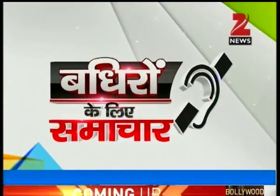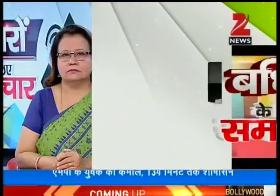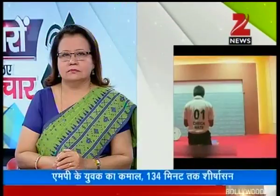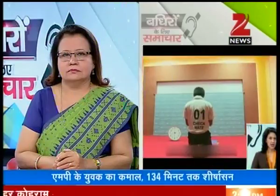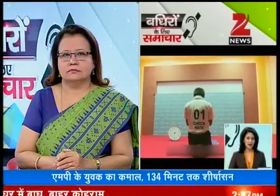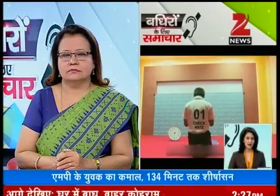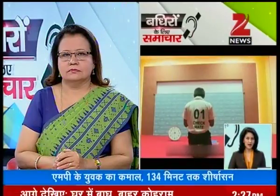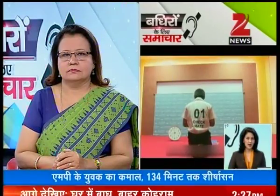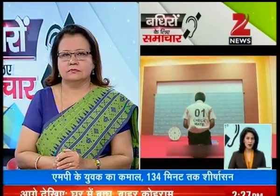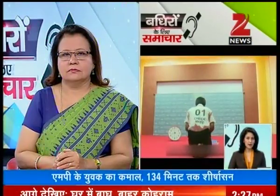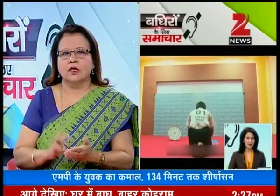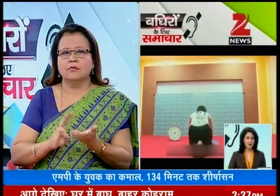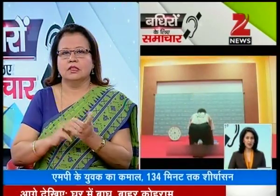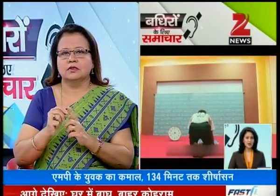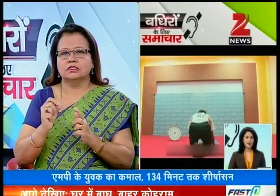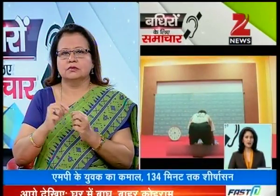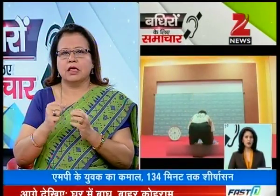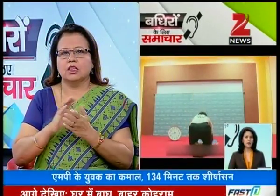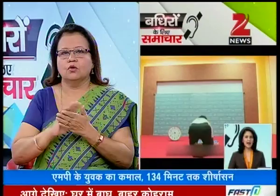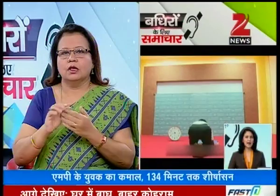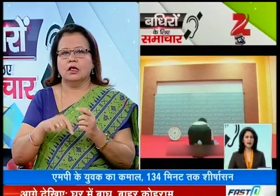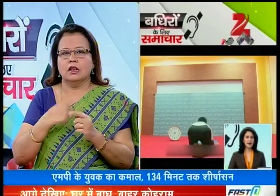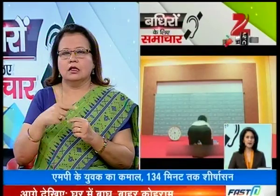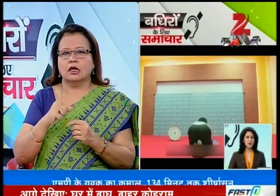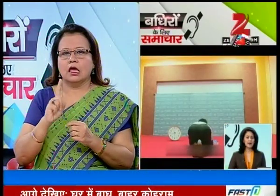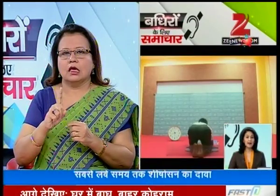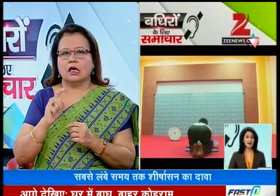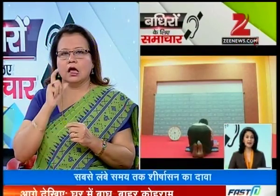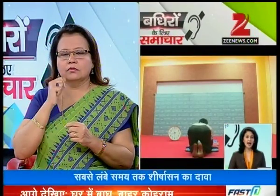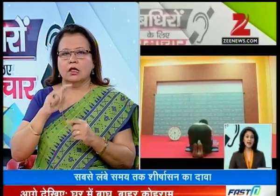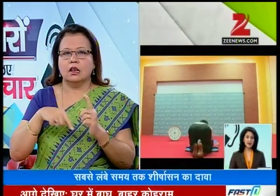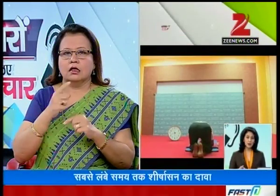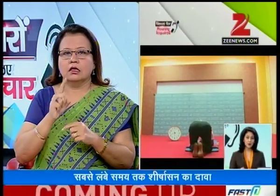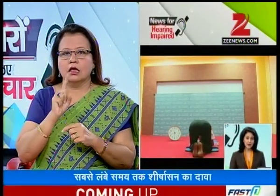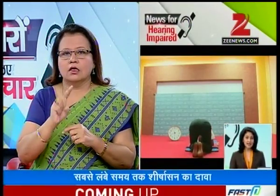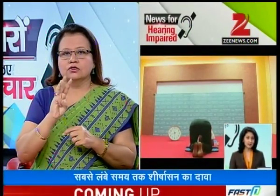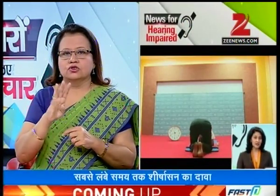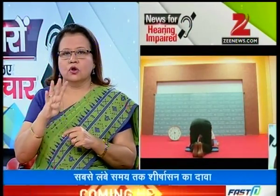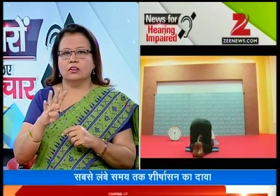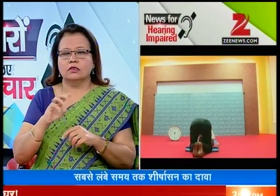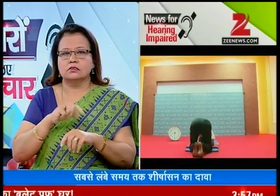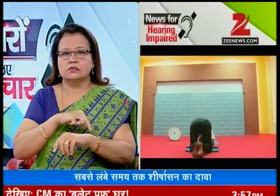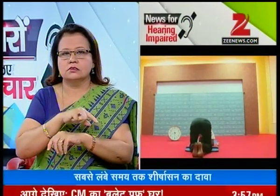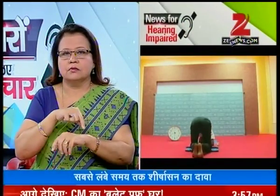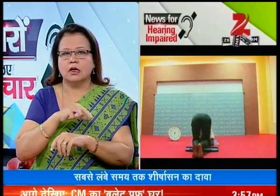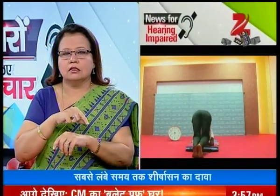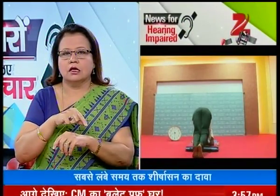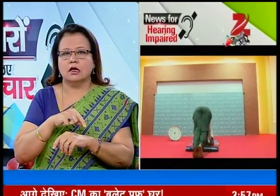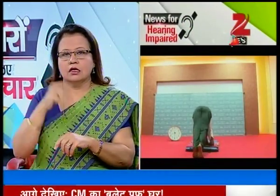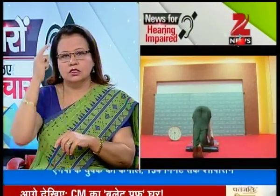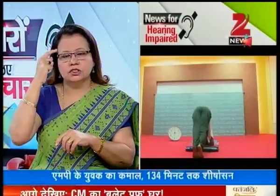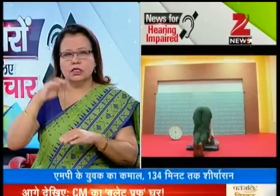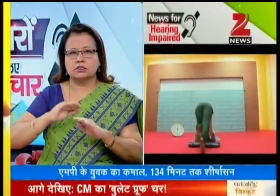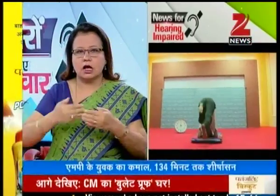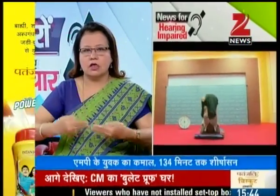गया धर मध्य प्रदेश के बैतूल में एक युवक ने लगातार 134 मिनट तक शीर्षासन का नया